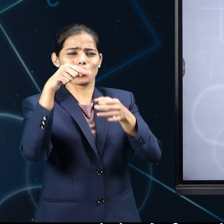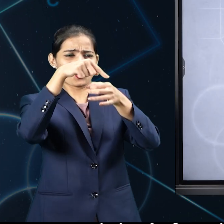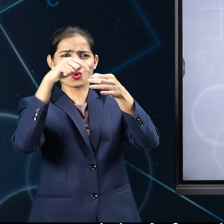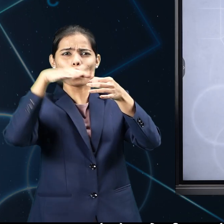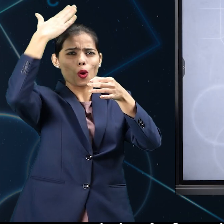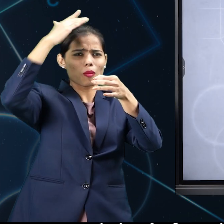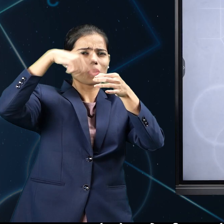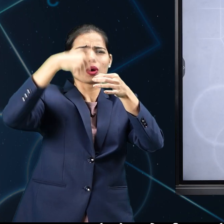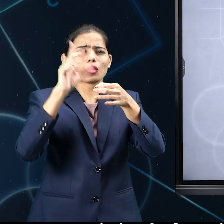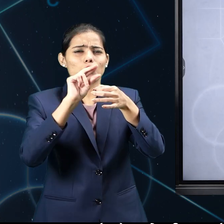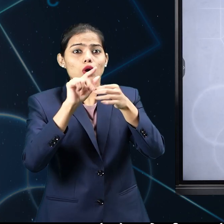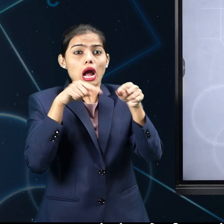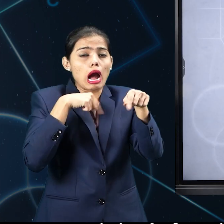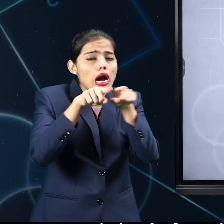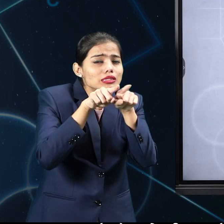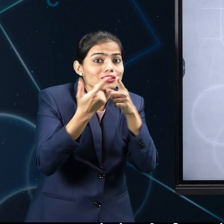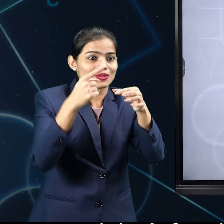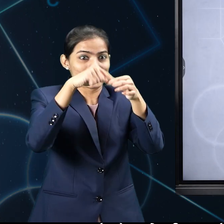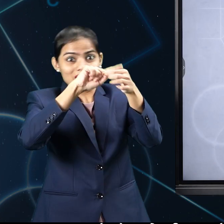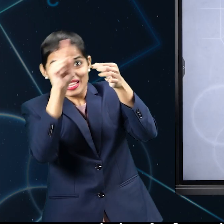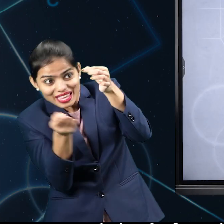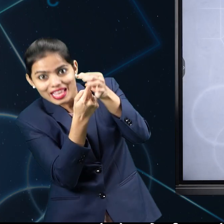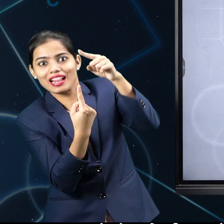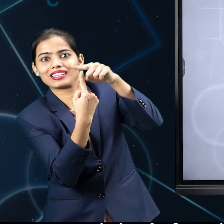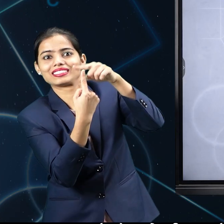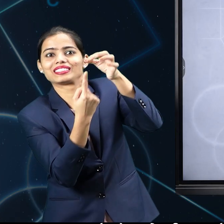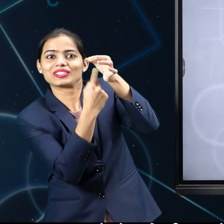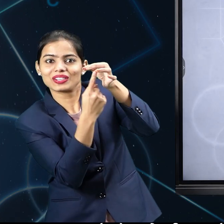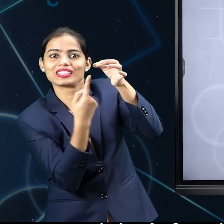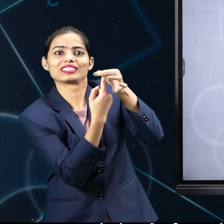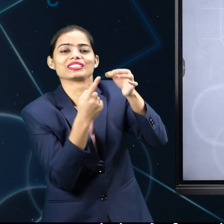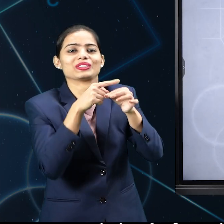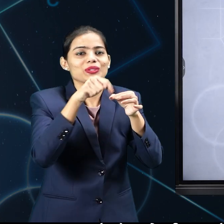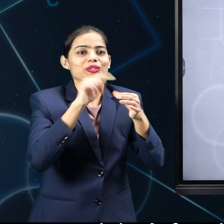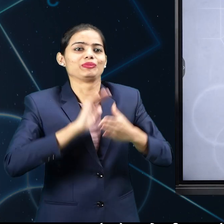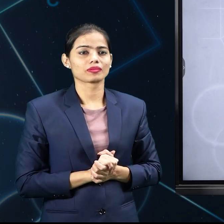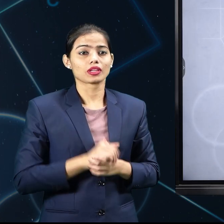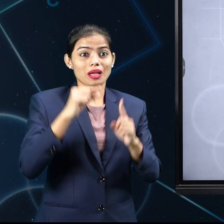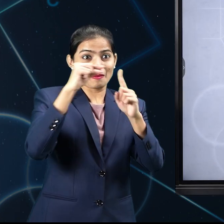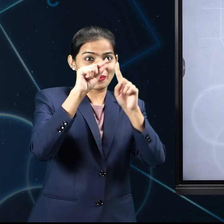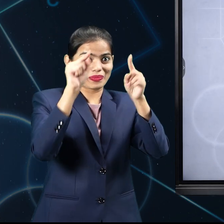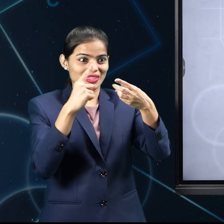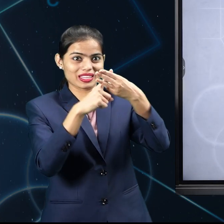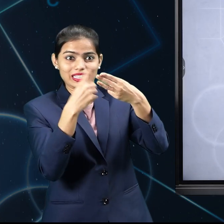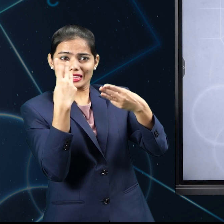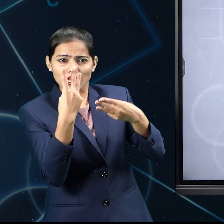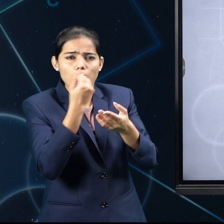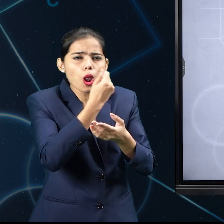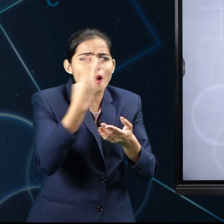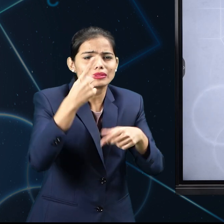Pe3 दोन्ही पृष्ठ आलेल्या वेळा डिवायडेड बाय एकूण प्रयोगांची संख्या. तर आपल्याला